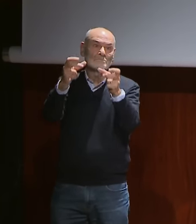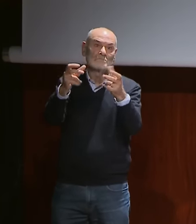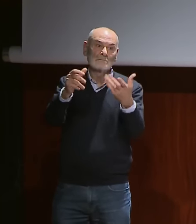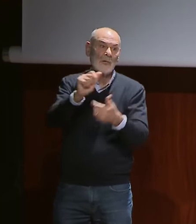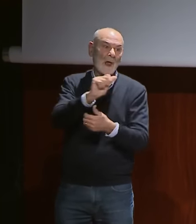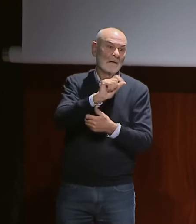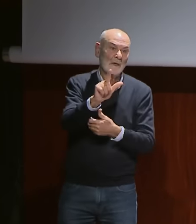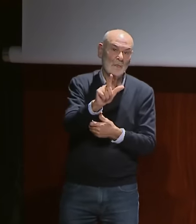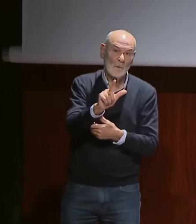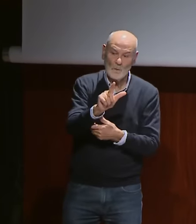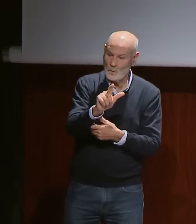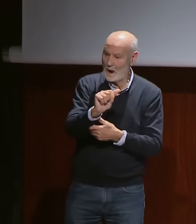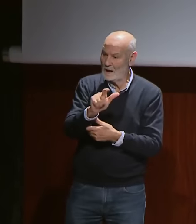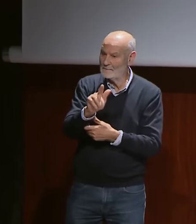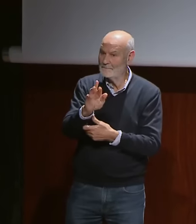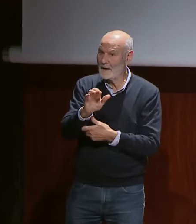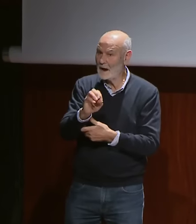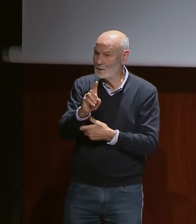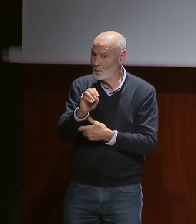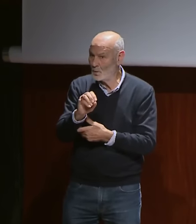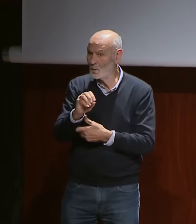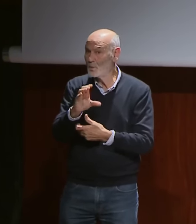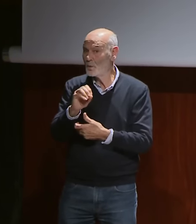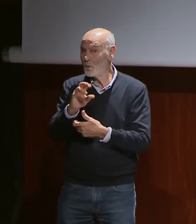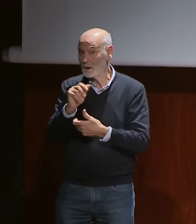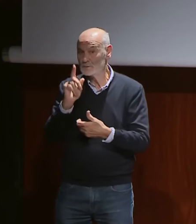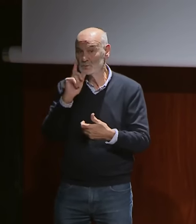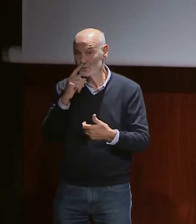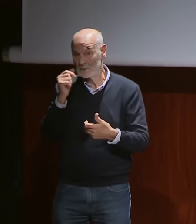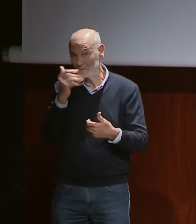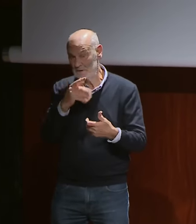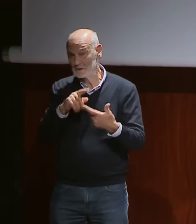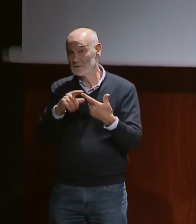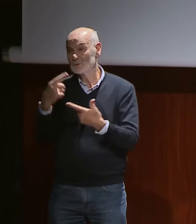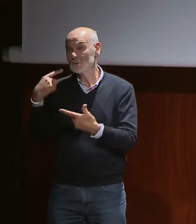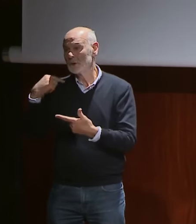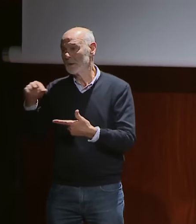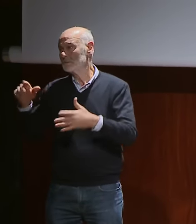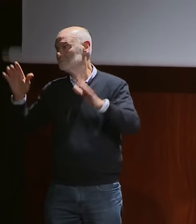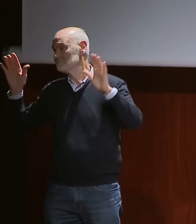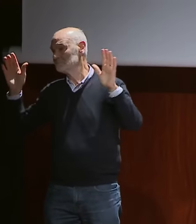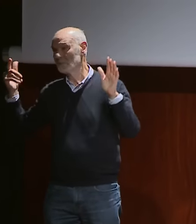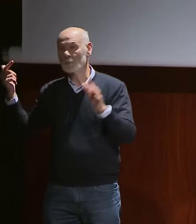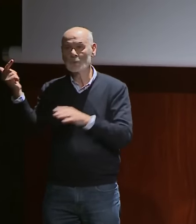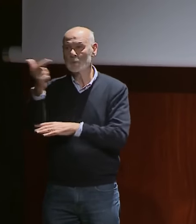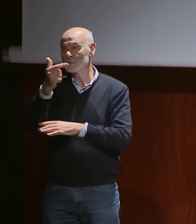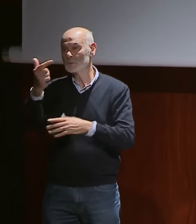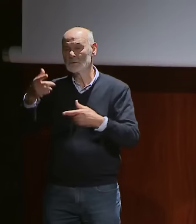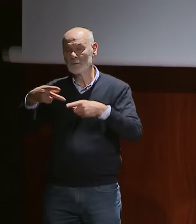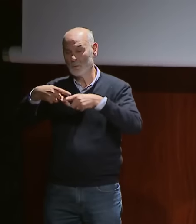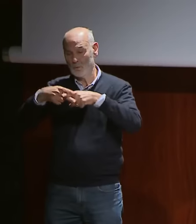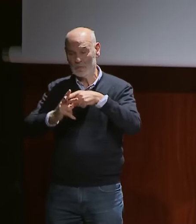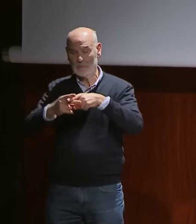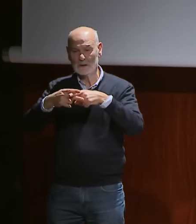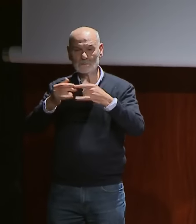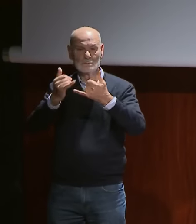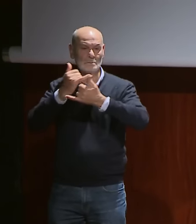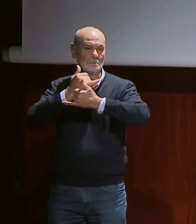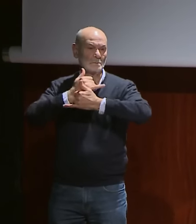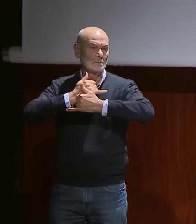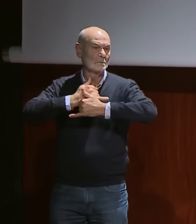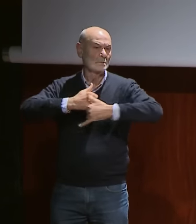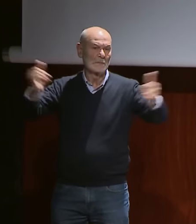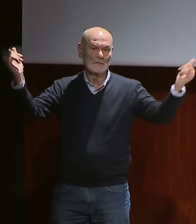à militer, c'était un peu sur le même modèle. Et puis, il y a eu Alfredo Corrado, sourd américain, Jean